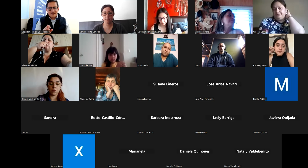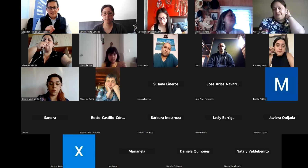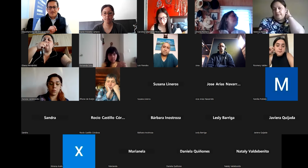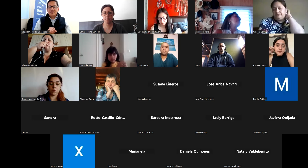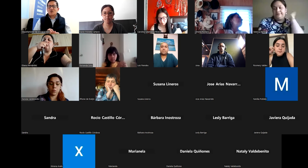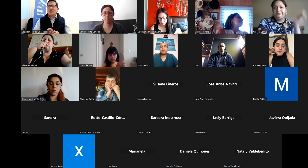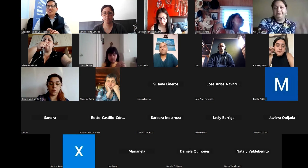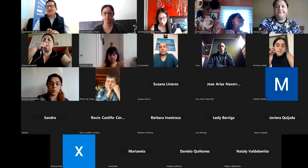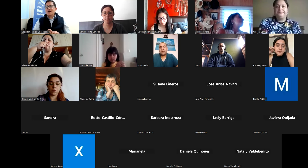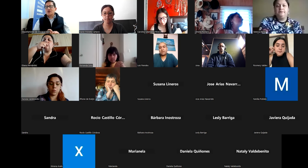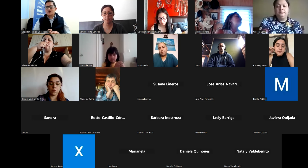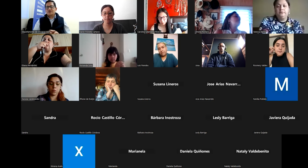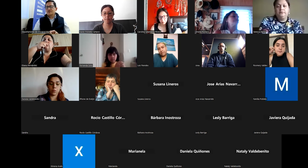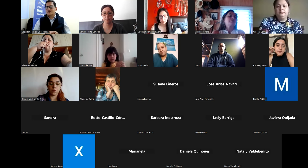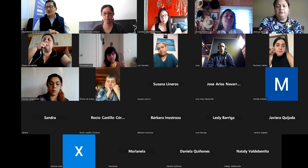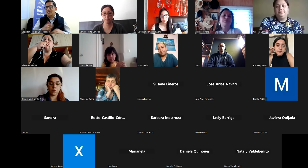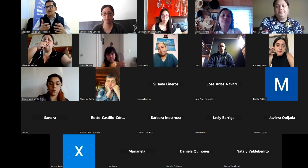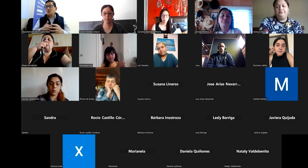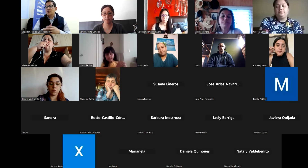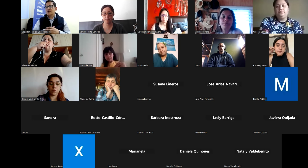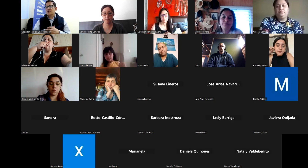y cómo quedaría esto le adelanto un poquito